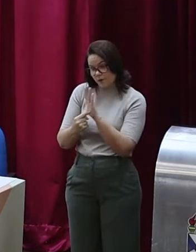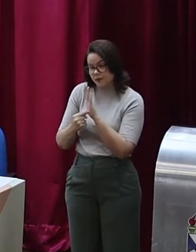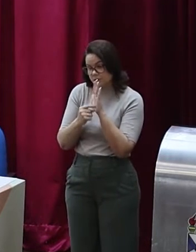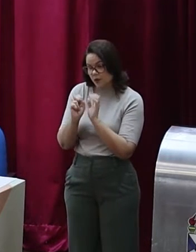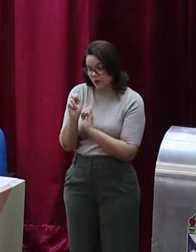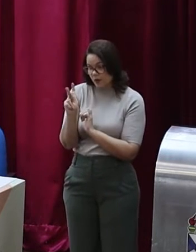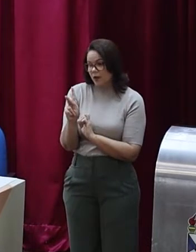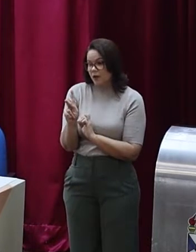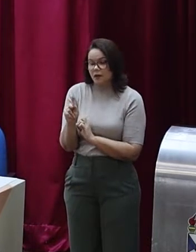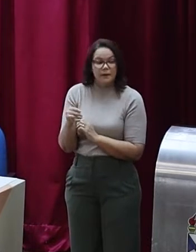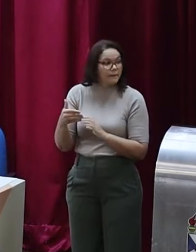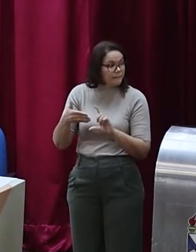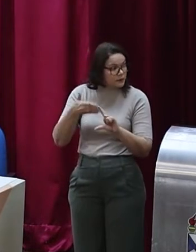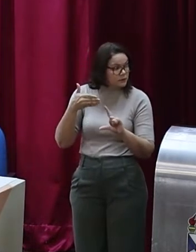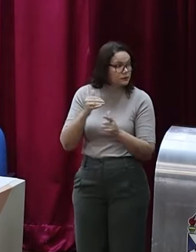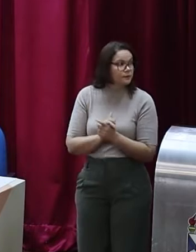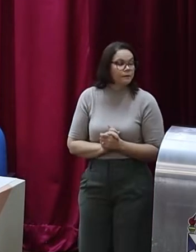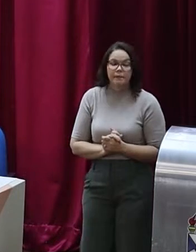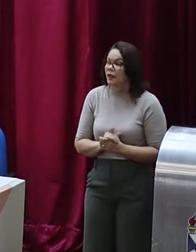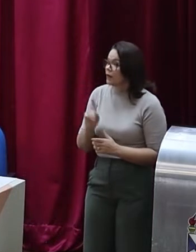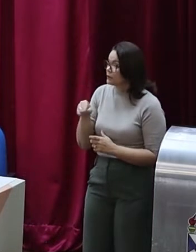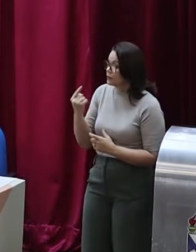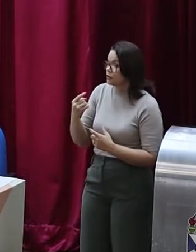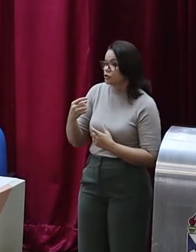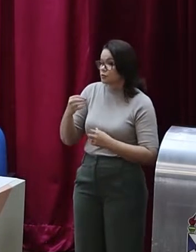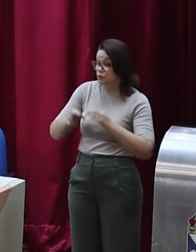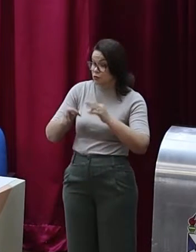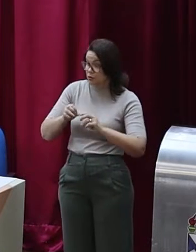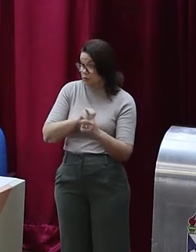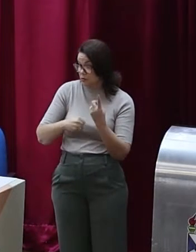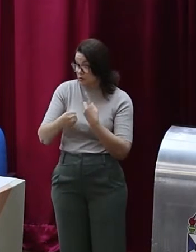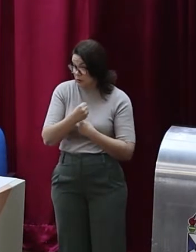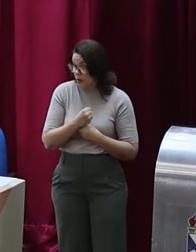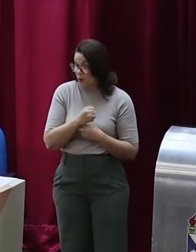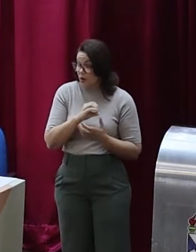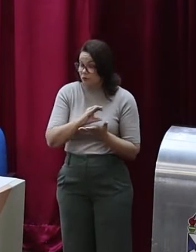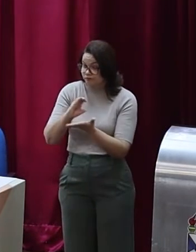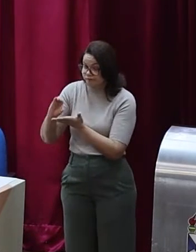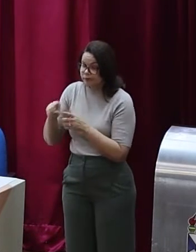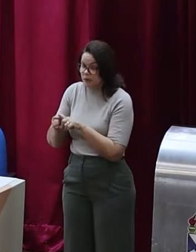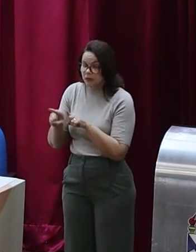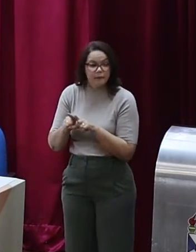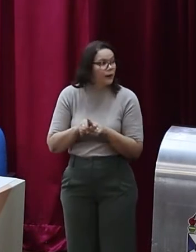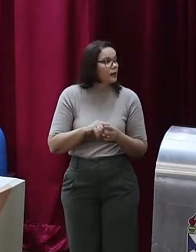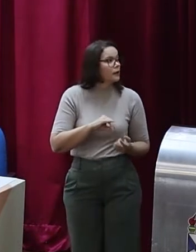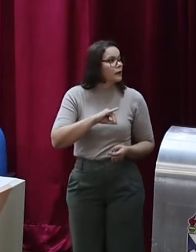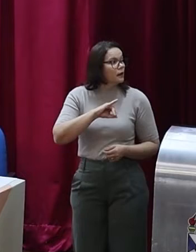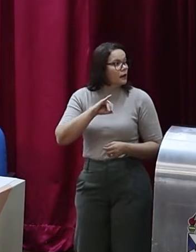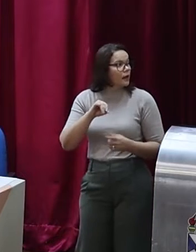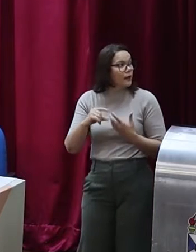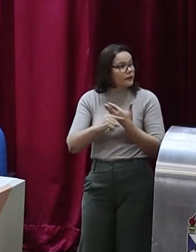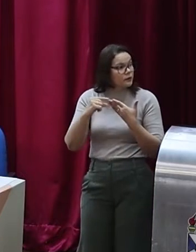passa um e aguarda, por favor. Então, nós trabalhamos com a noção de justiça social e redistribuição, e os nossos principais autores são John Rawls,